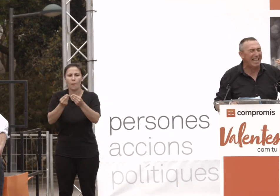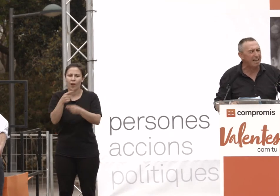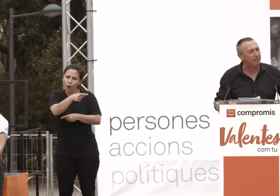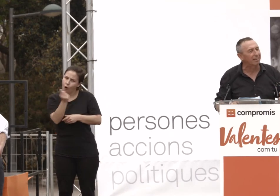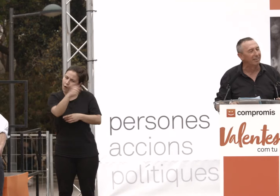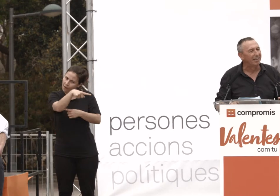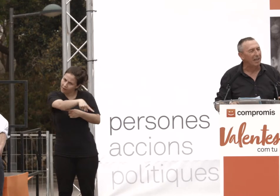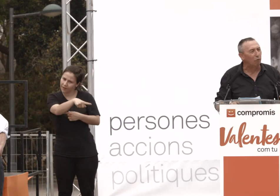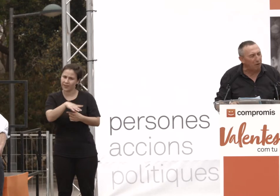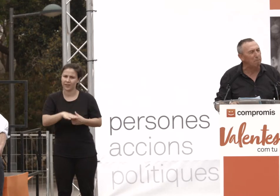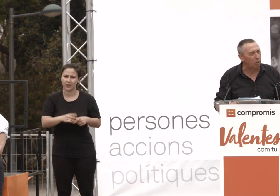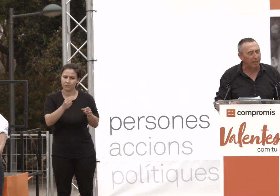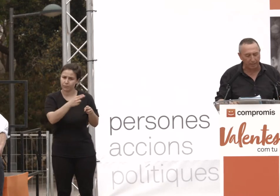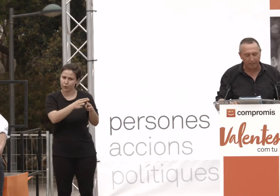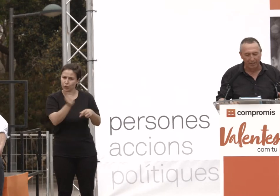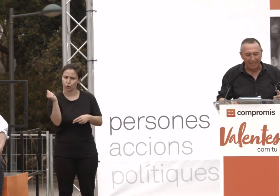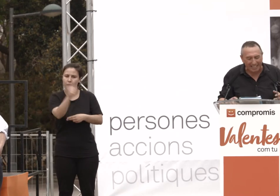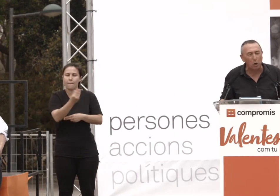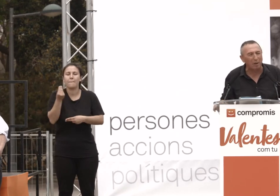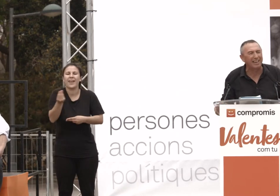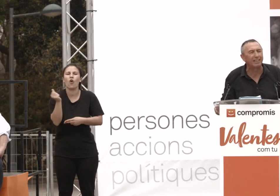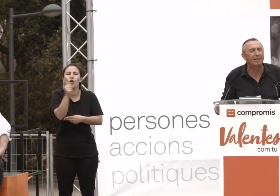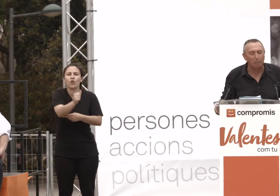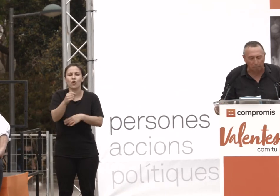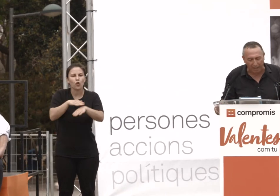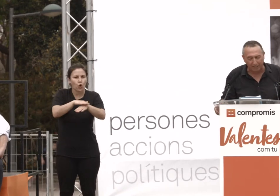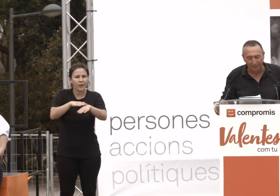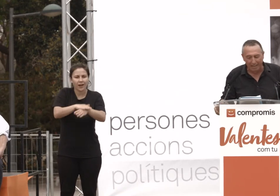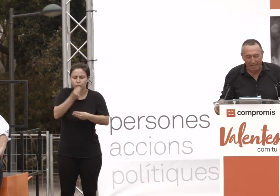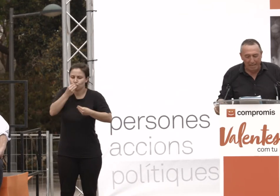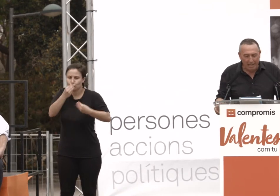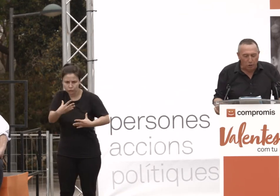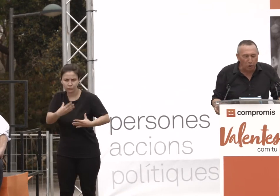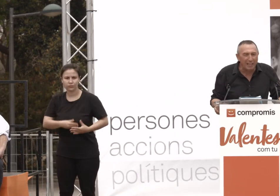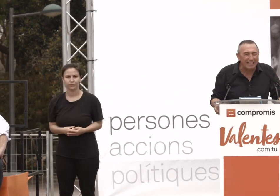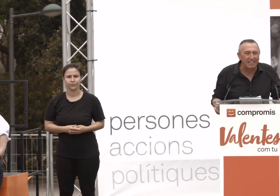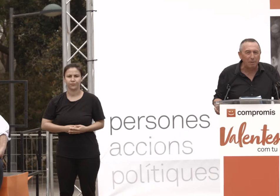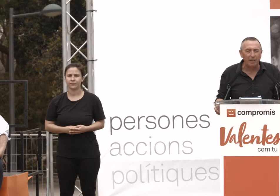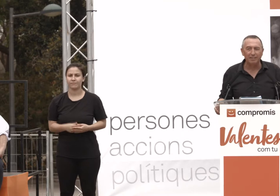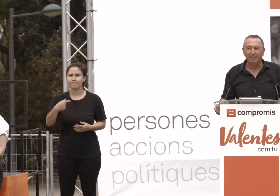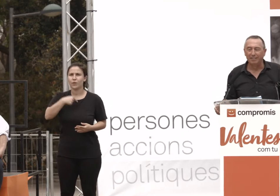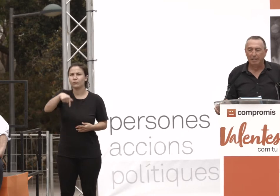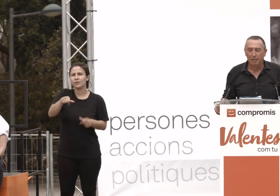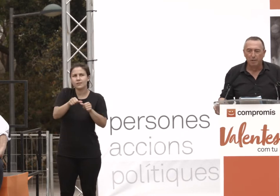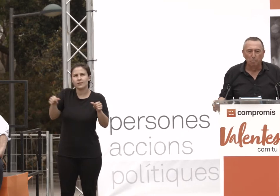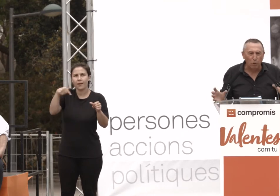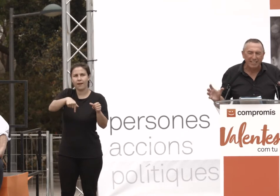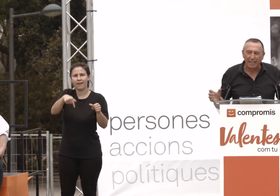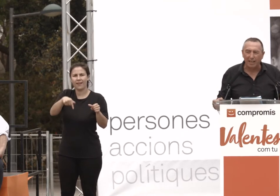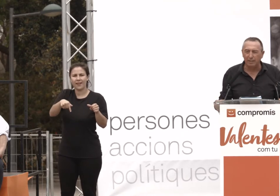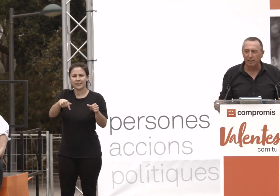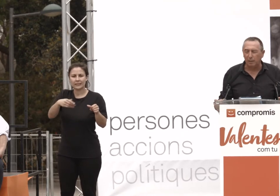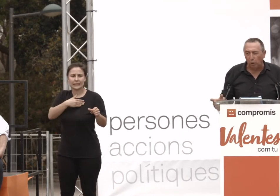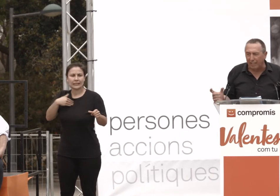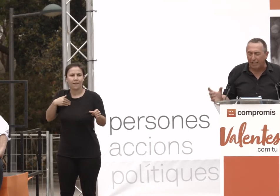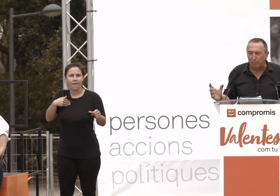de llarg. Ho fem millor que ells. Estem governant bé. Jo, esta setmana, vull